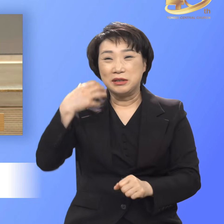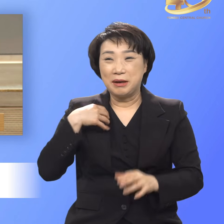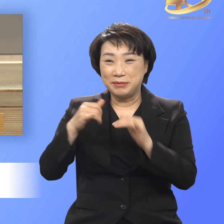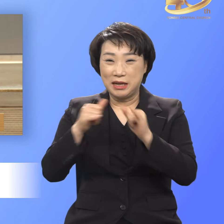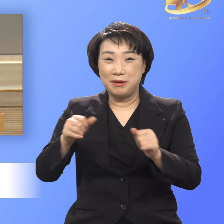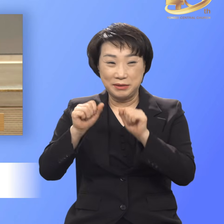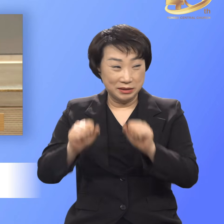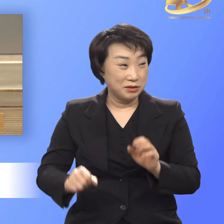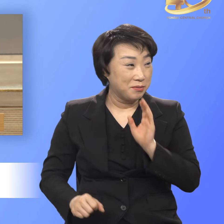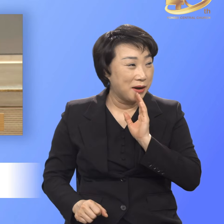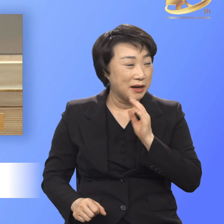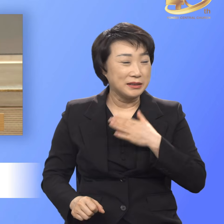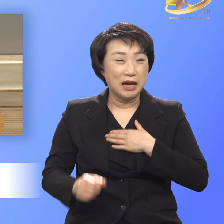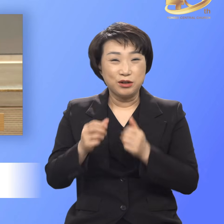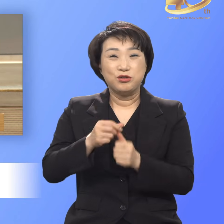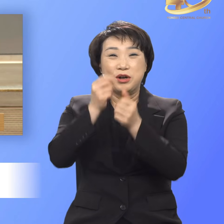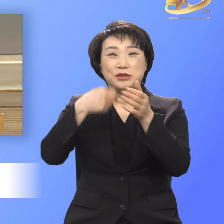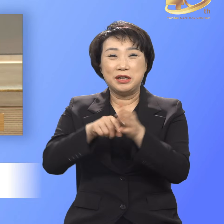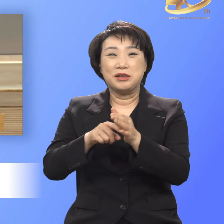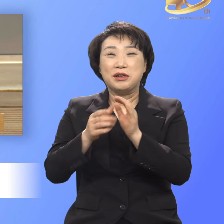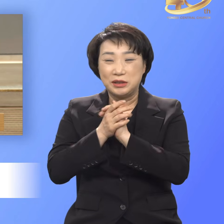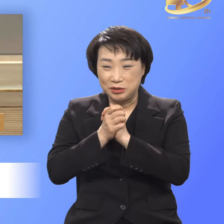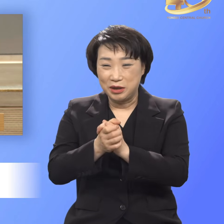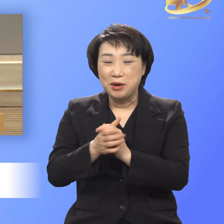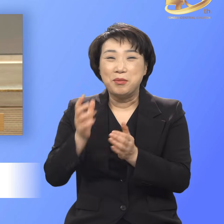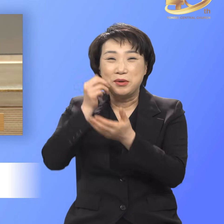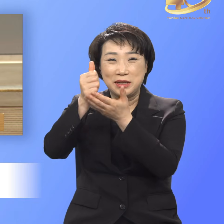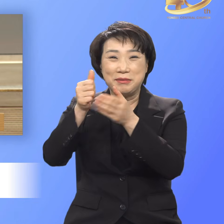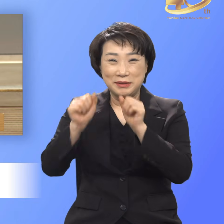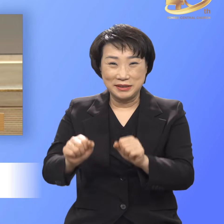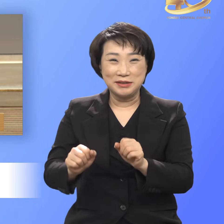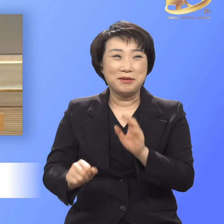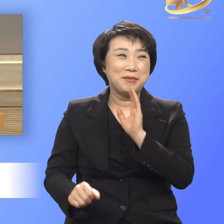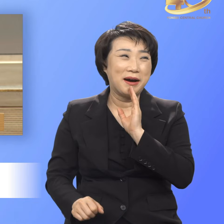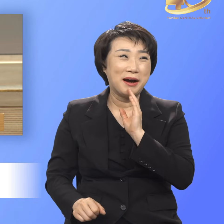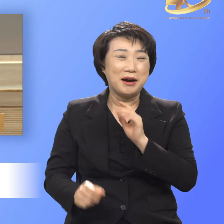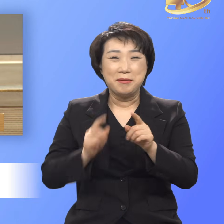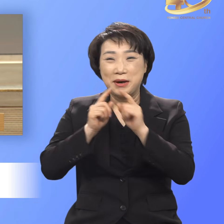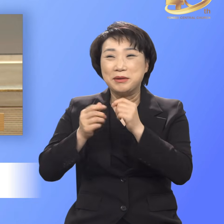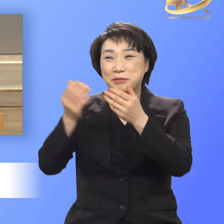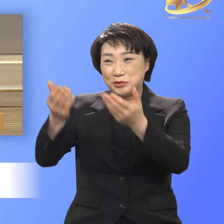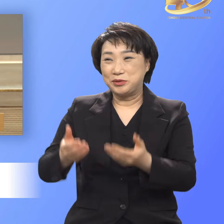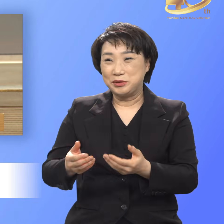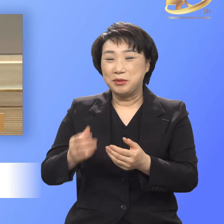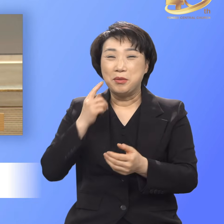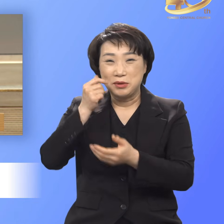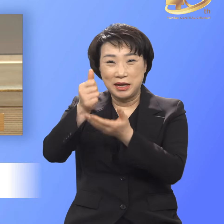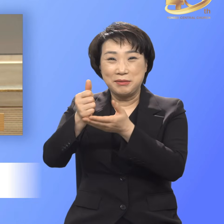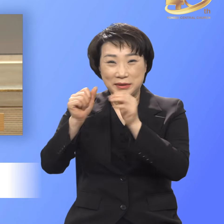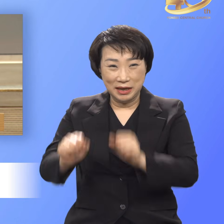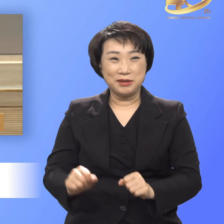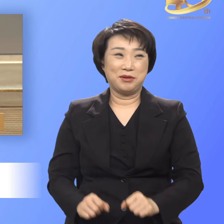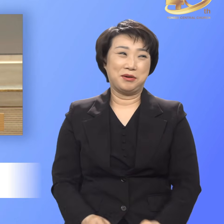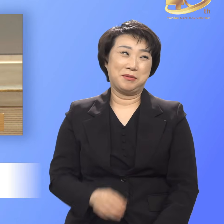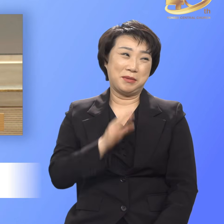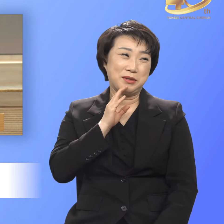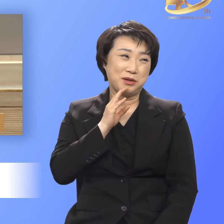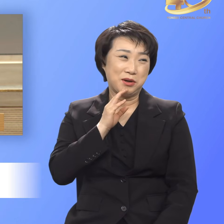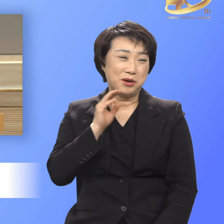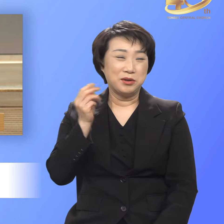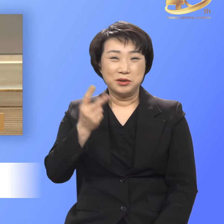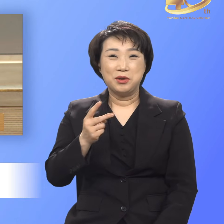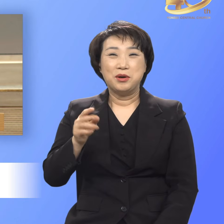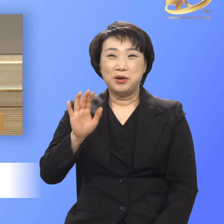담당자가 있고 나를 위해 기도해주는 목사님이 계시고 말씀을 주시는 목사님이 계시다. 그